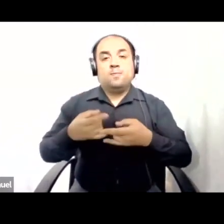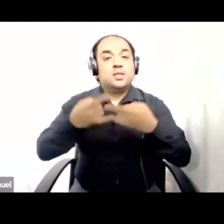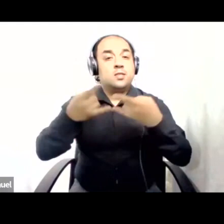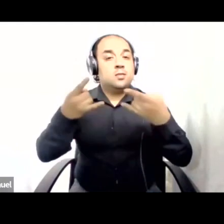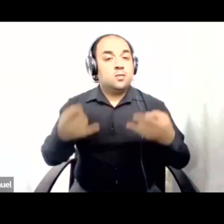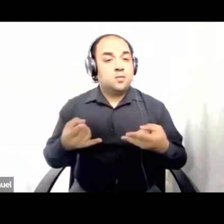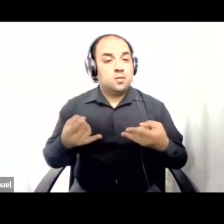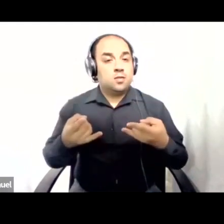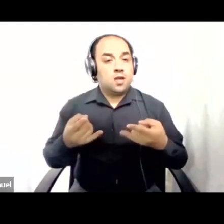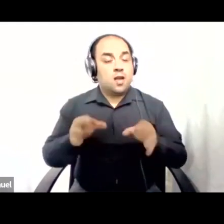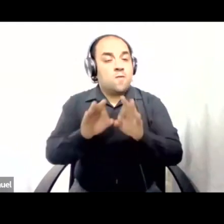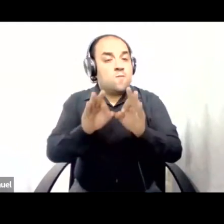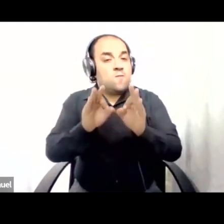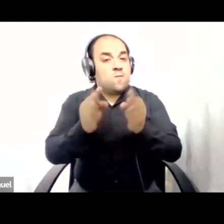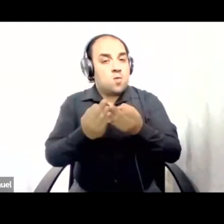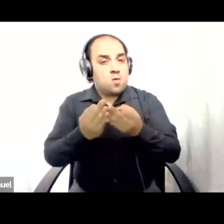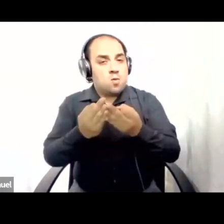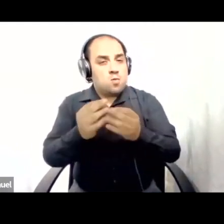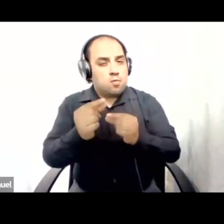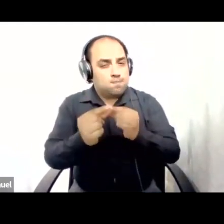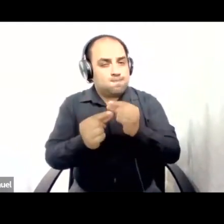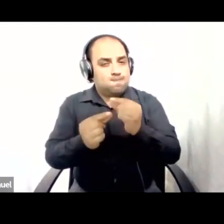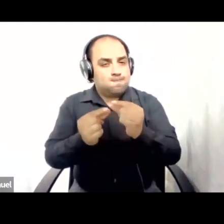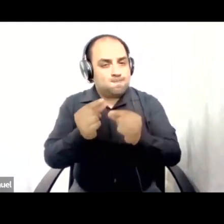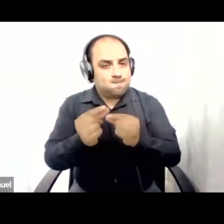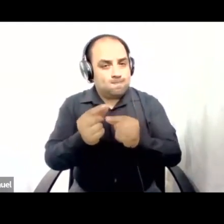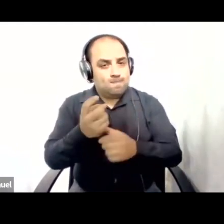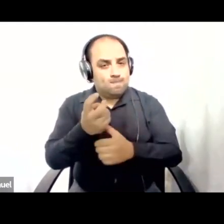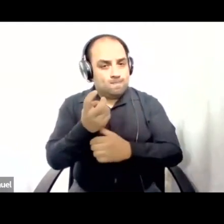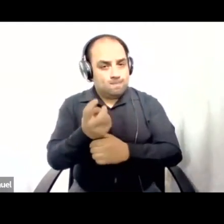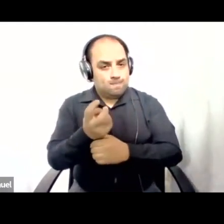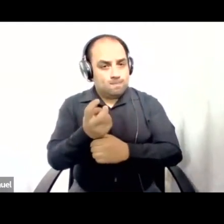se va conformando precisamente pues